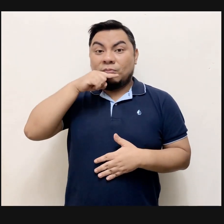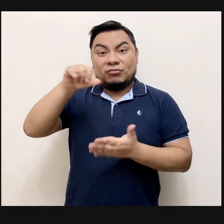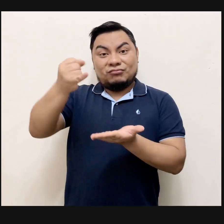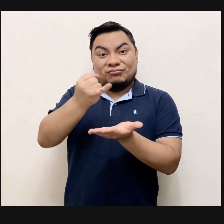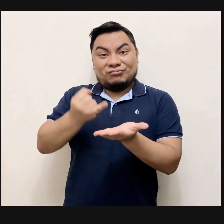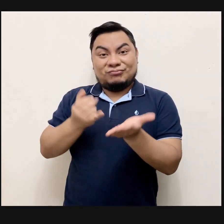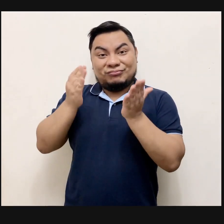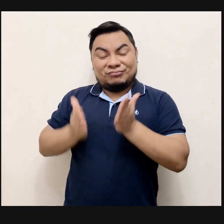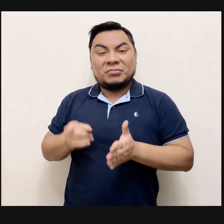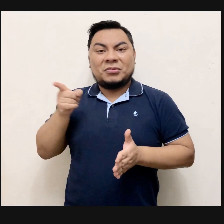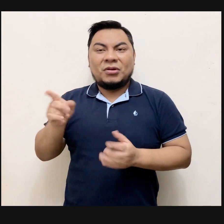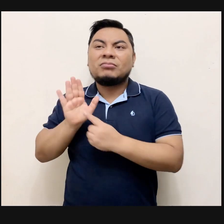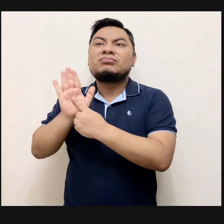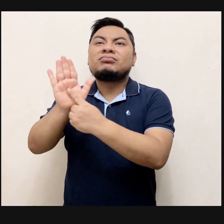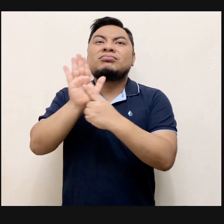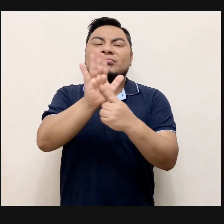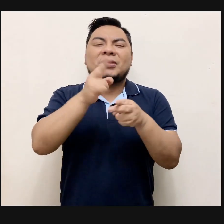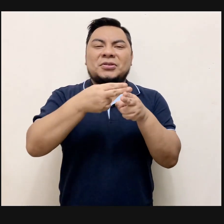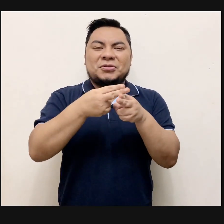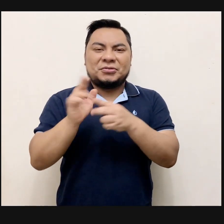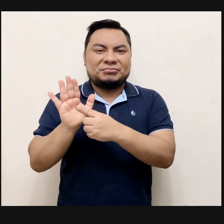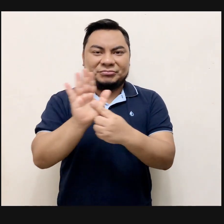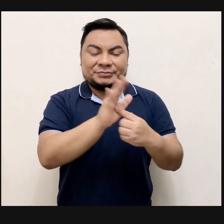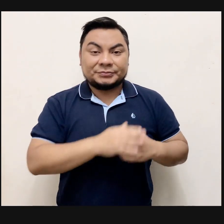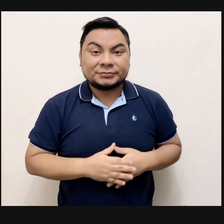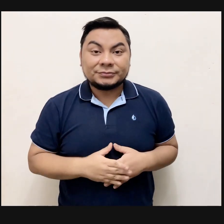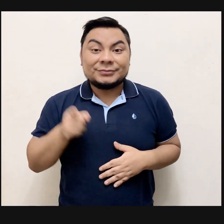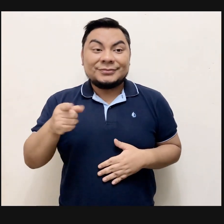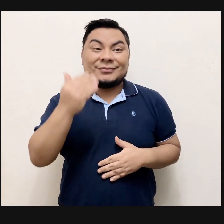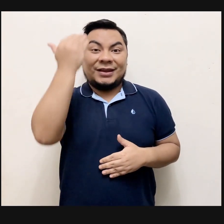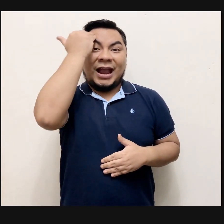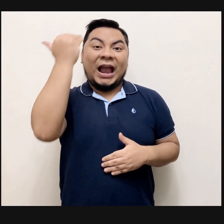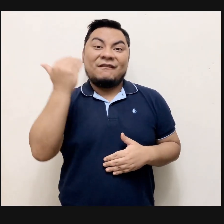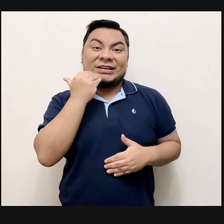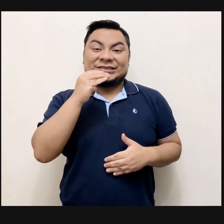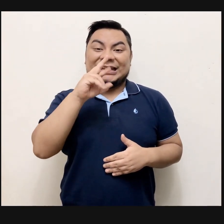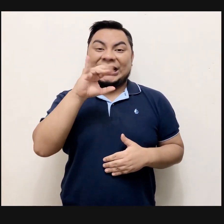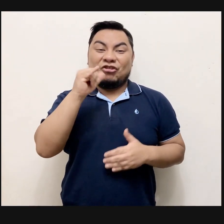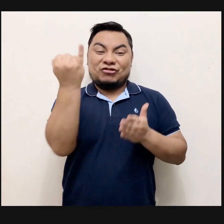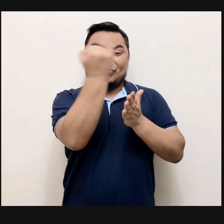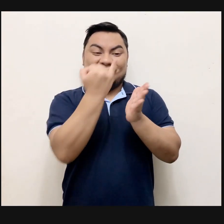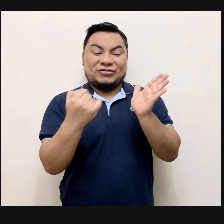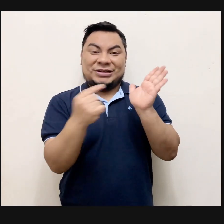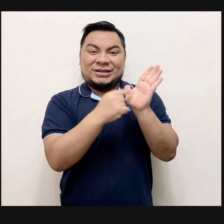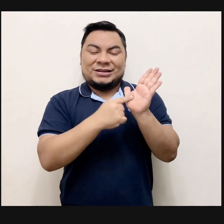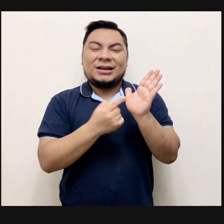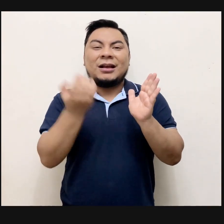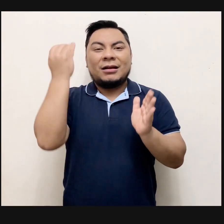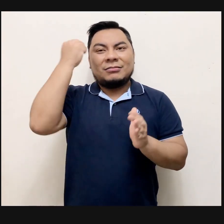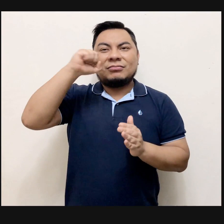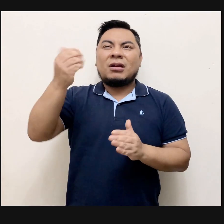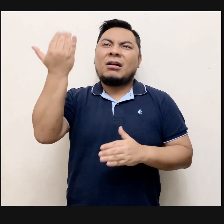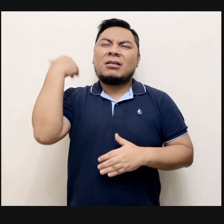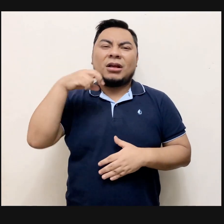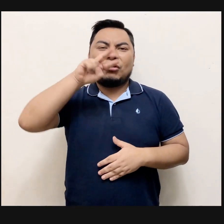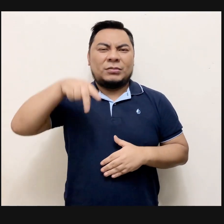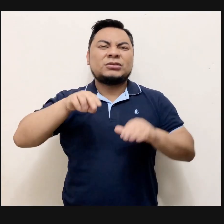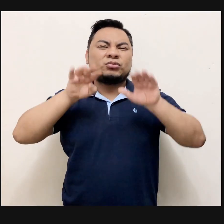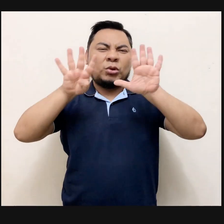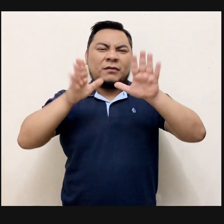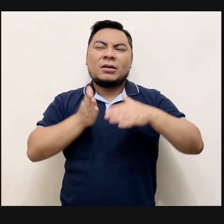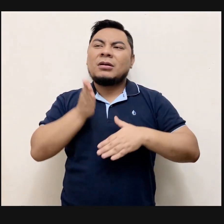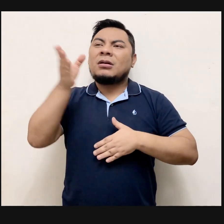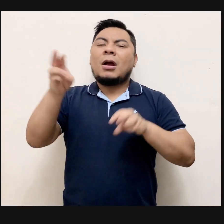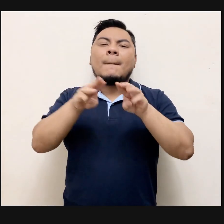donde la artista realizó exposiciones temporales. La Cabeza de Criolla hizo su último viaje en el